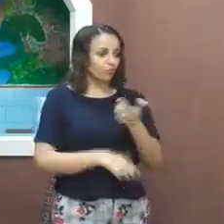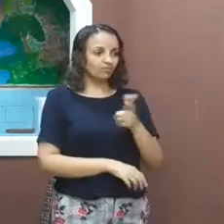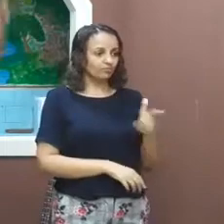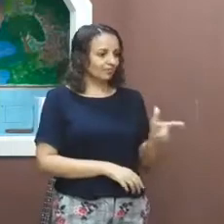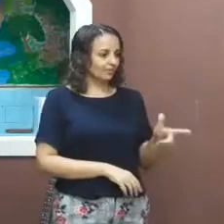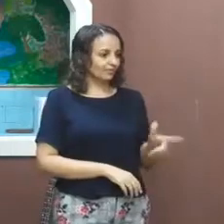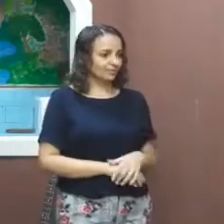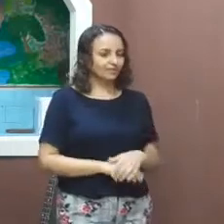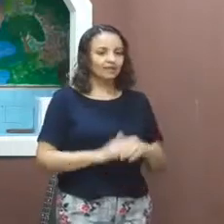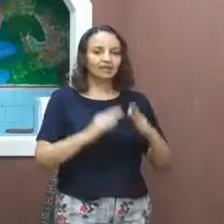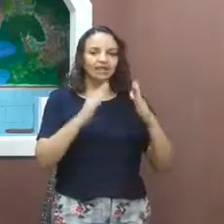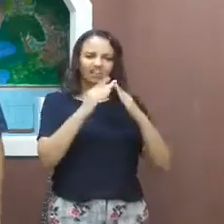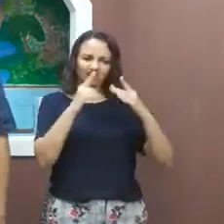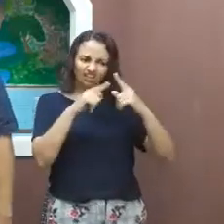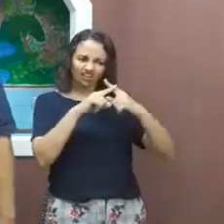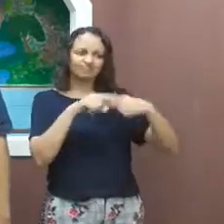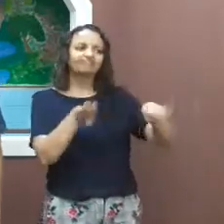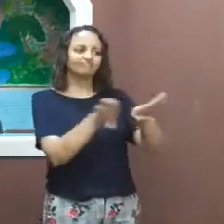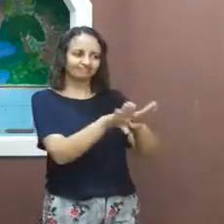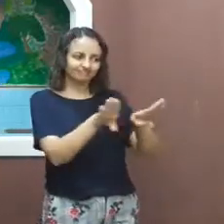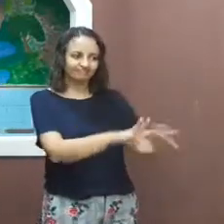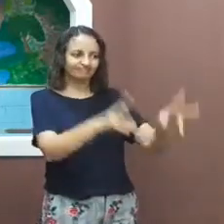Até as igrejas estão assim.